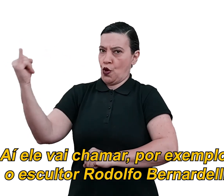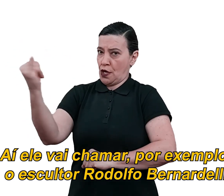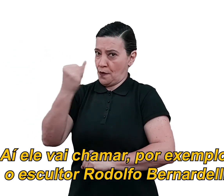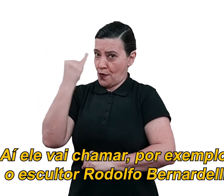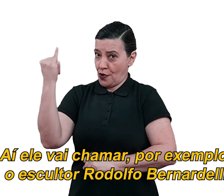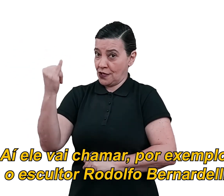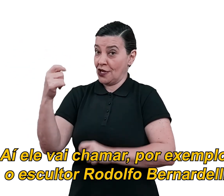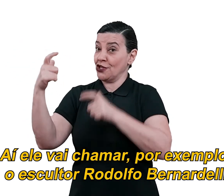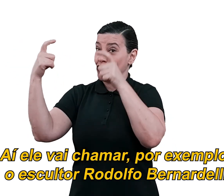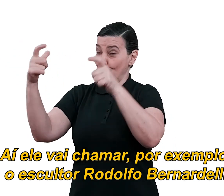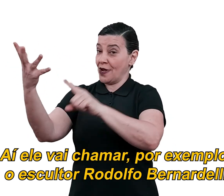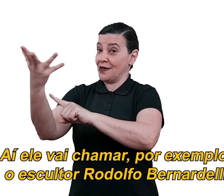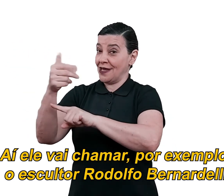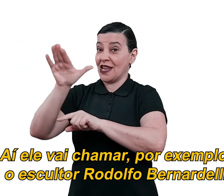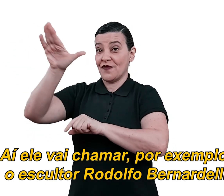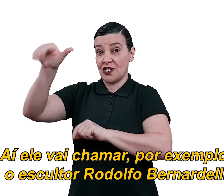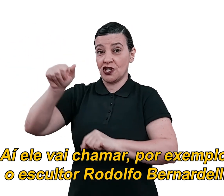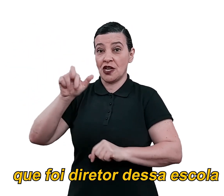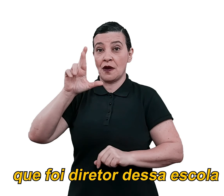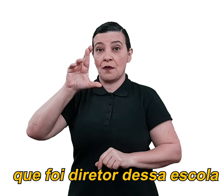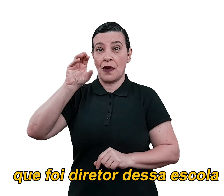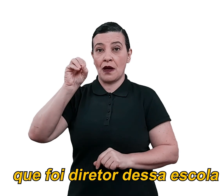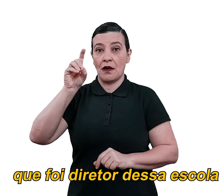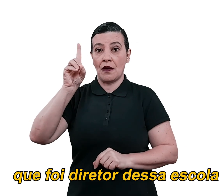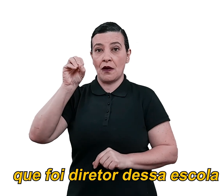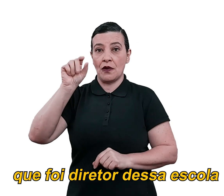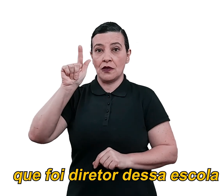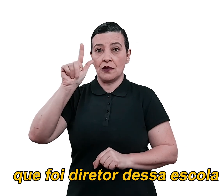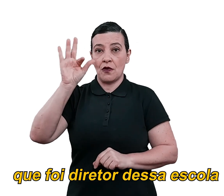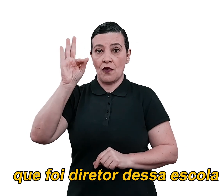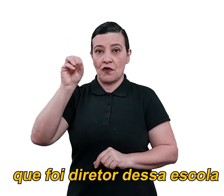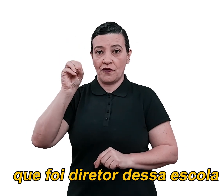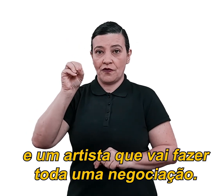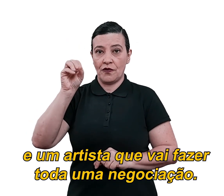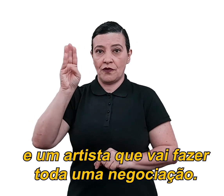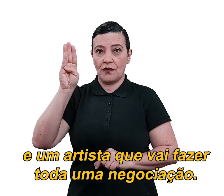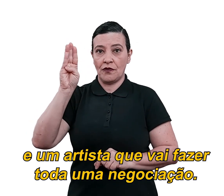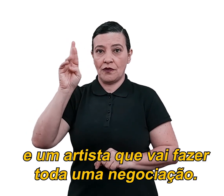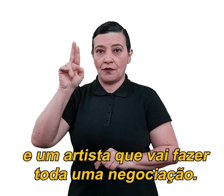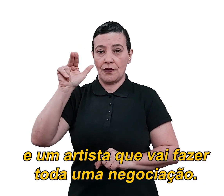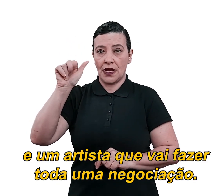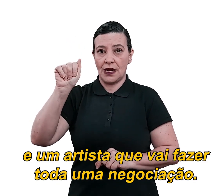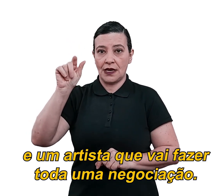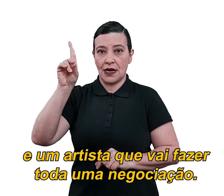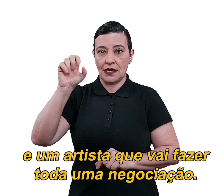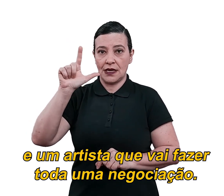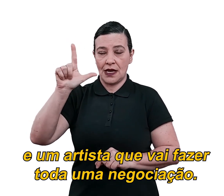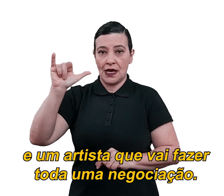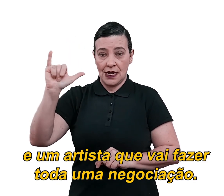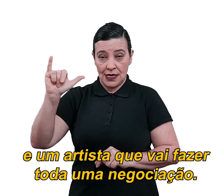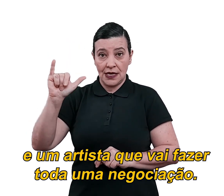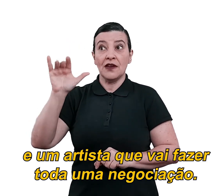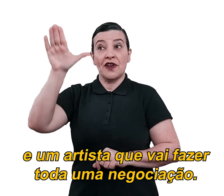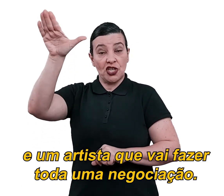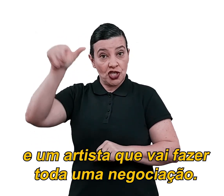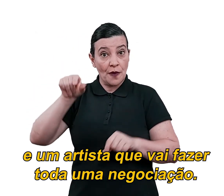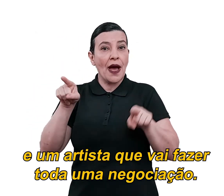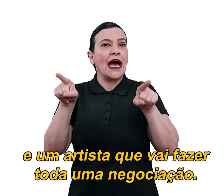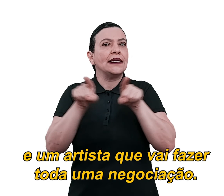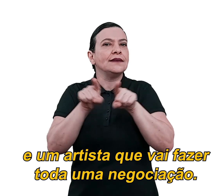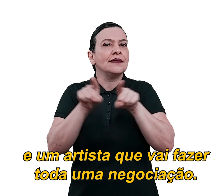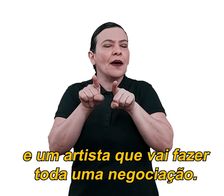vai chamar, por exemplo, o escultor Rodolfo Bernadelli, né, que foi diretor dessa escola, e um artista que vai fazer toda